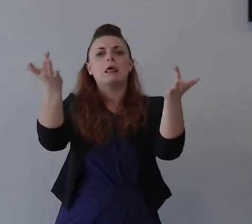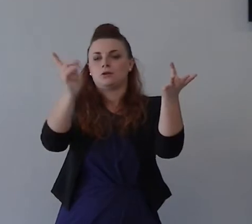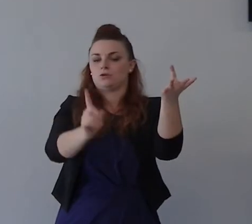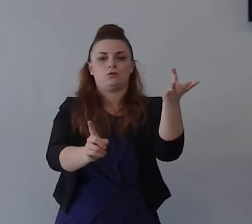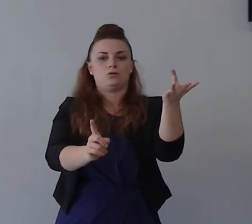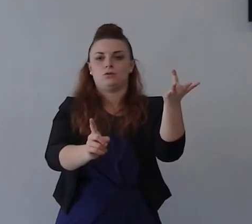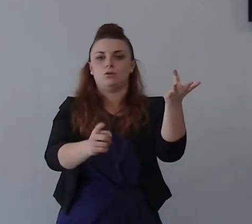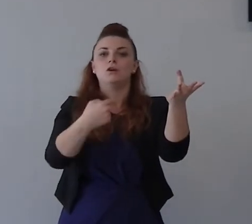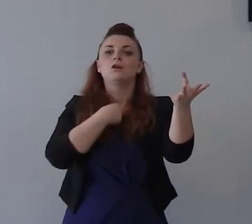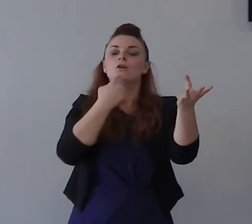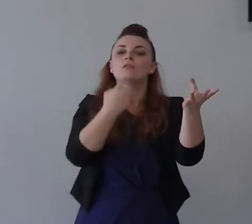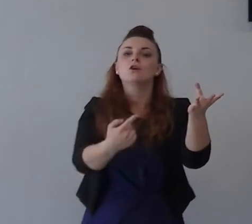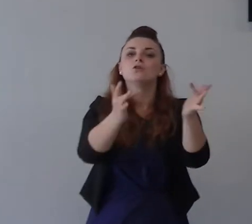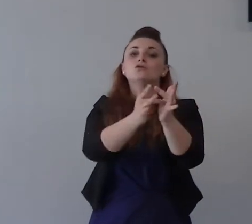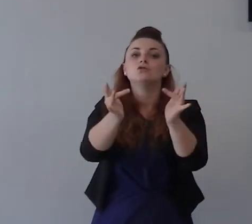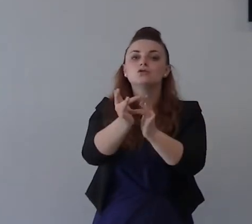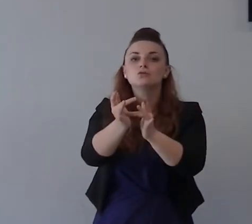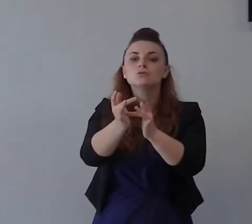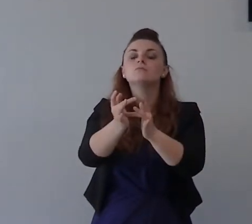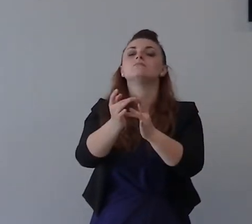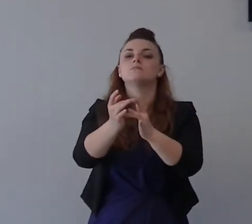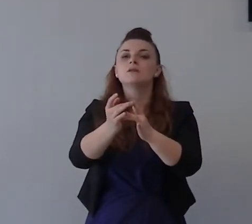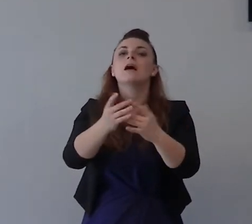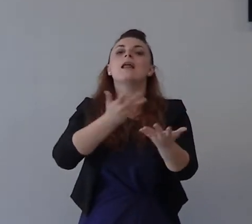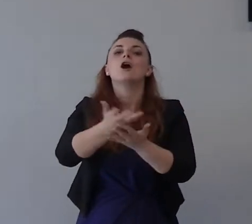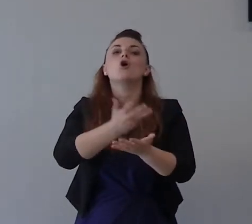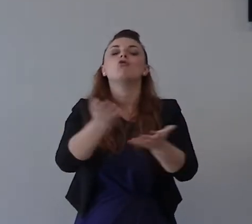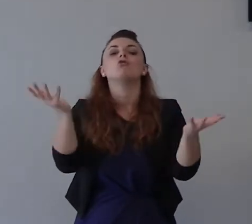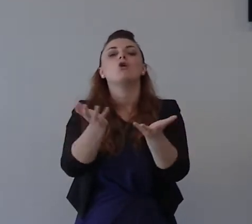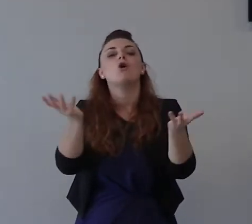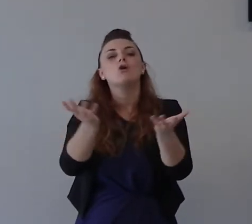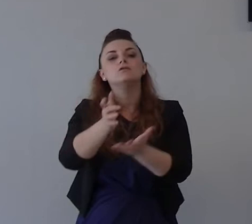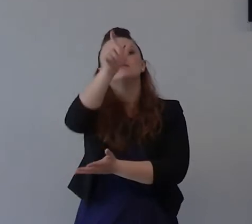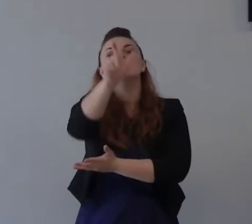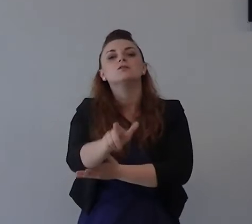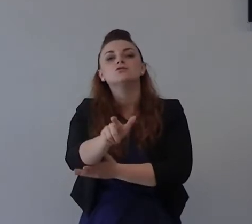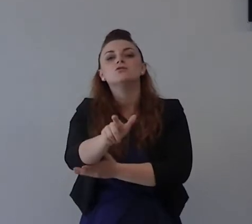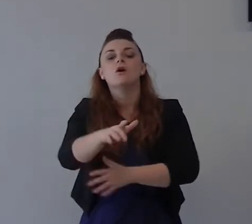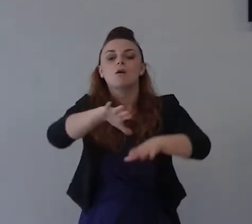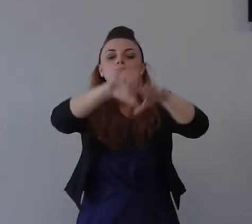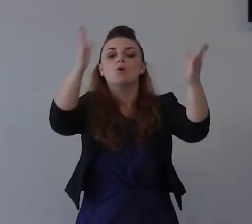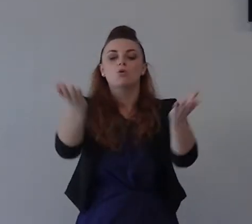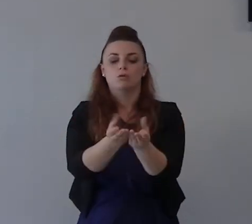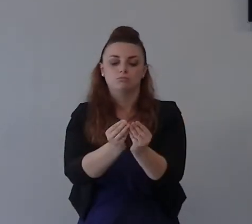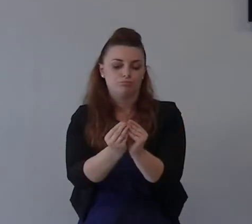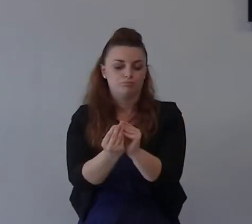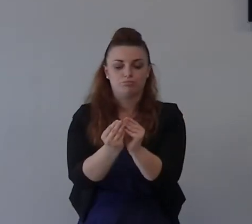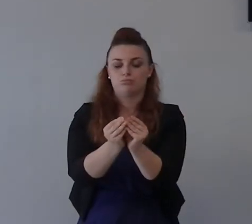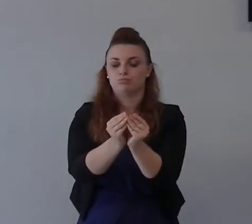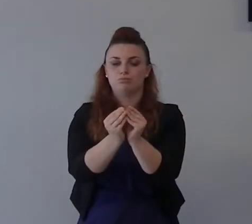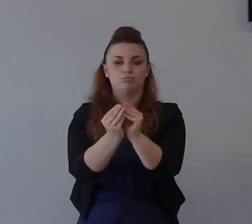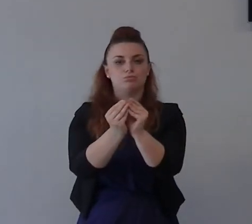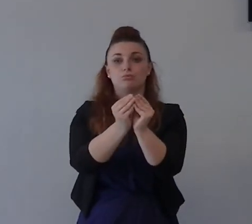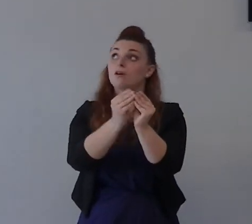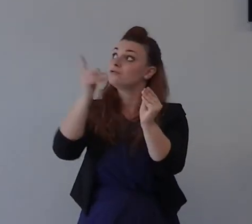Gesù parlo di colui che ha creato il mondo, di colui che è sceso dal cielo per venire a morire in